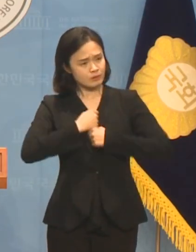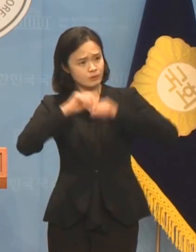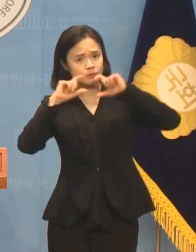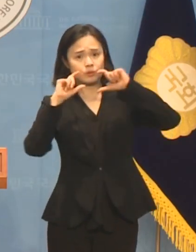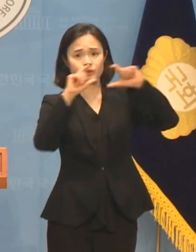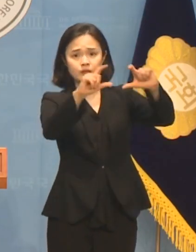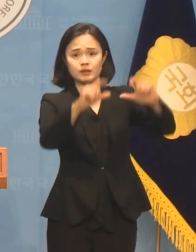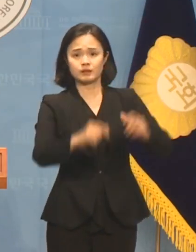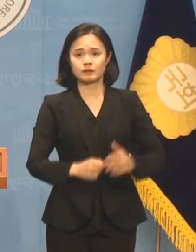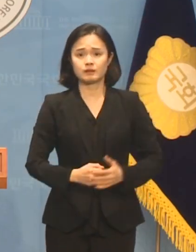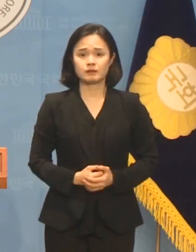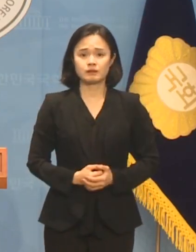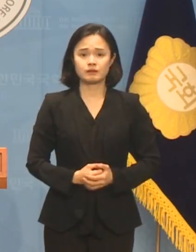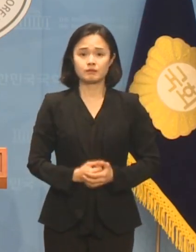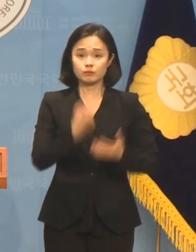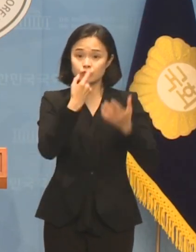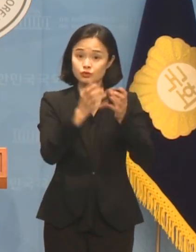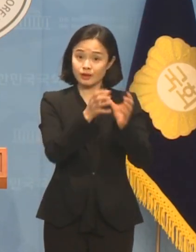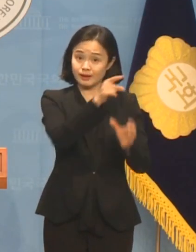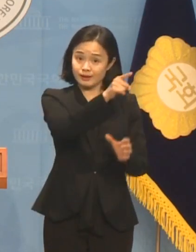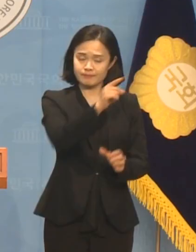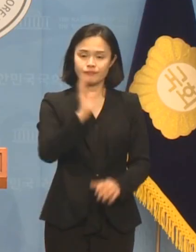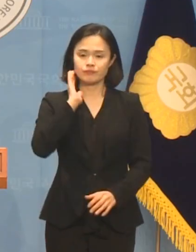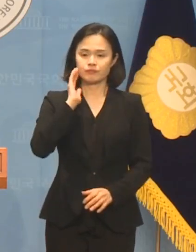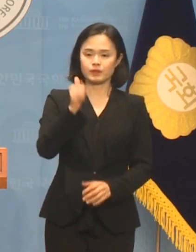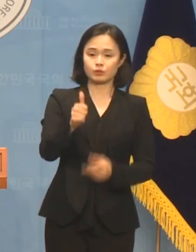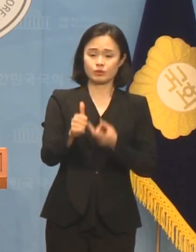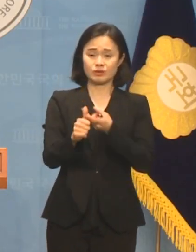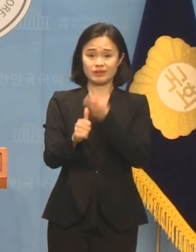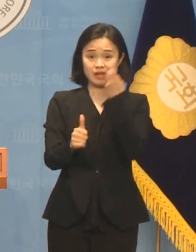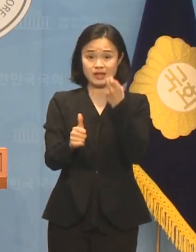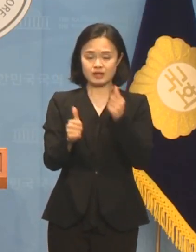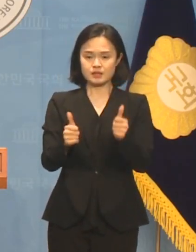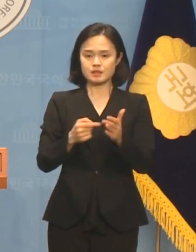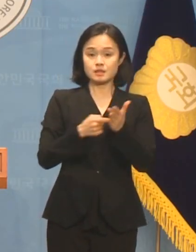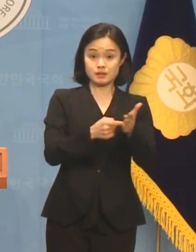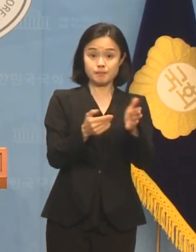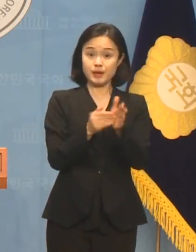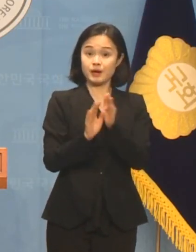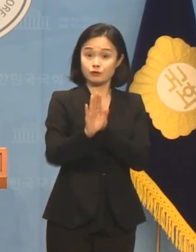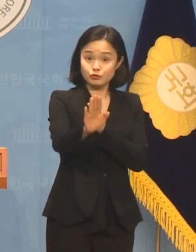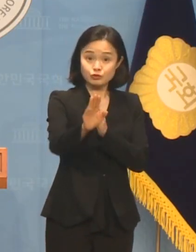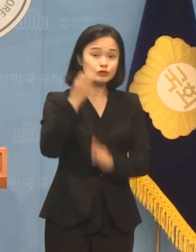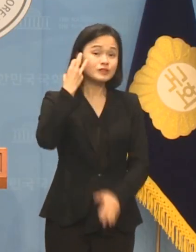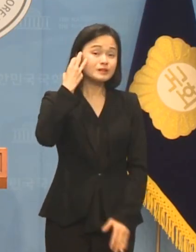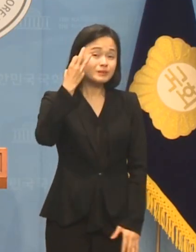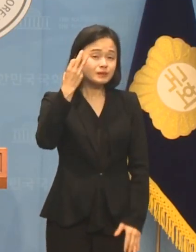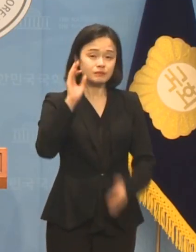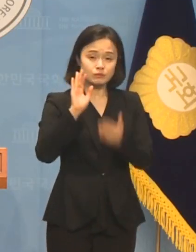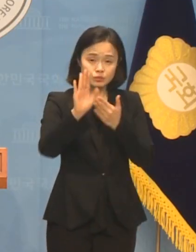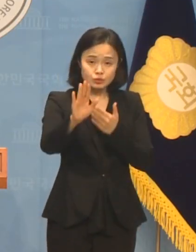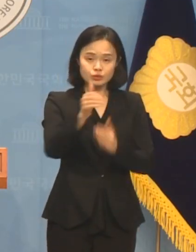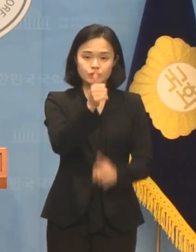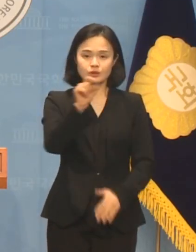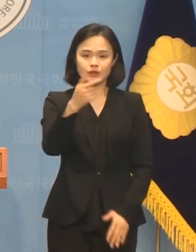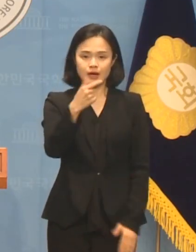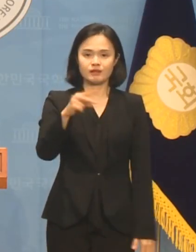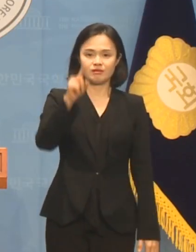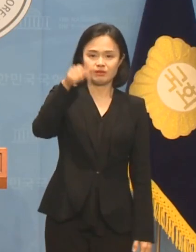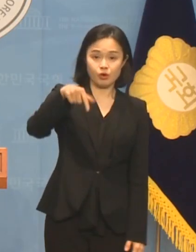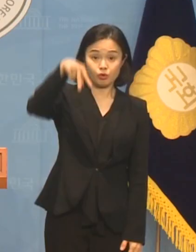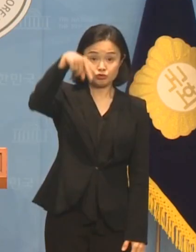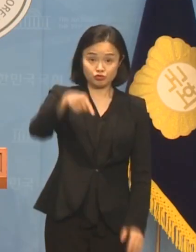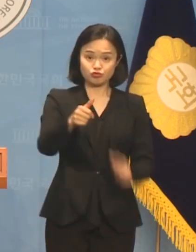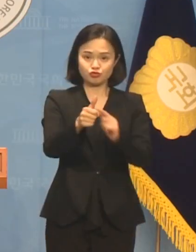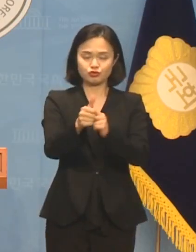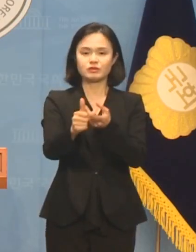민주당은 대통령을 탄핵 소추하고 불과 13일 만에 한덕수 대통령 권한대행을 이어서 탄핵